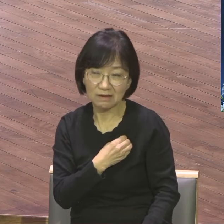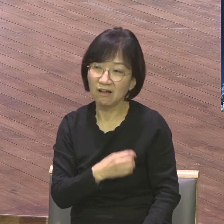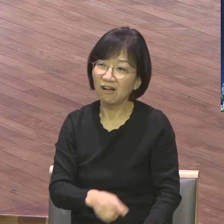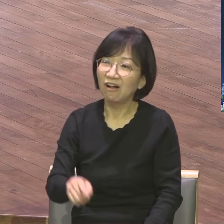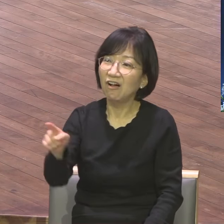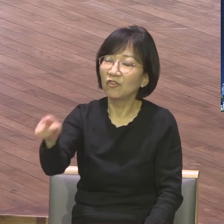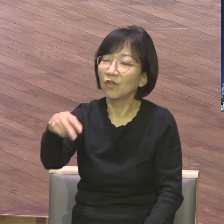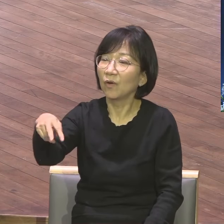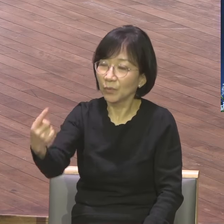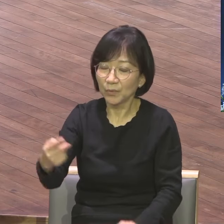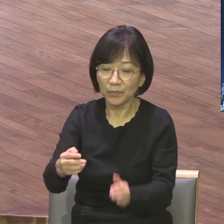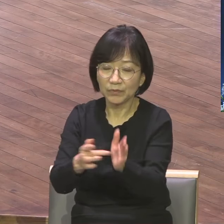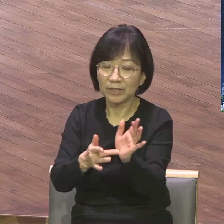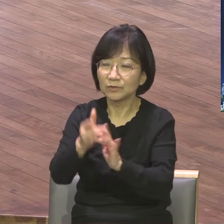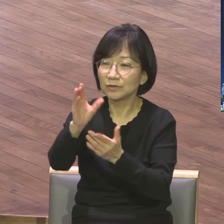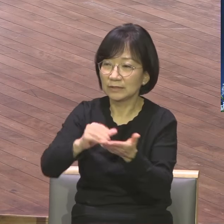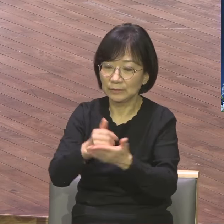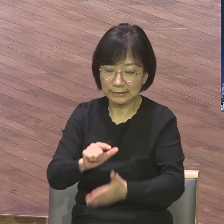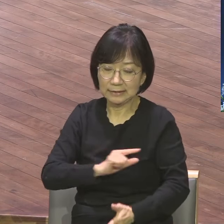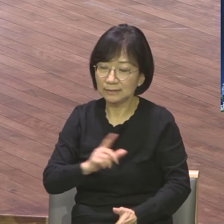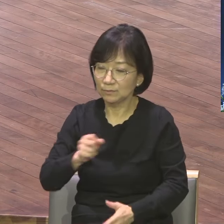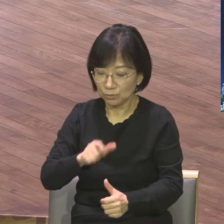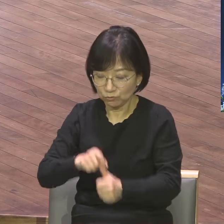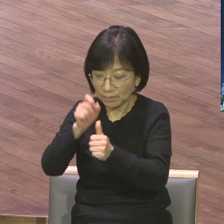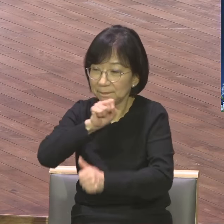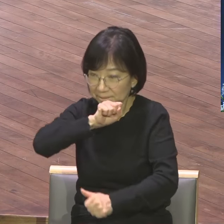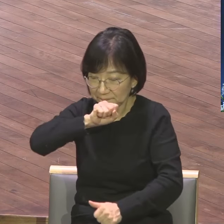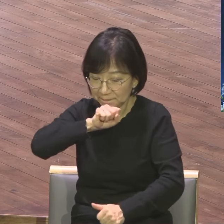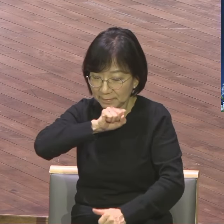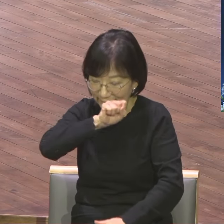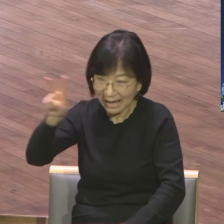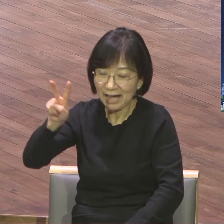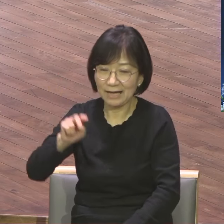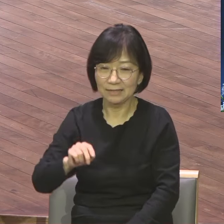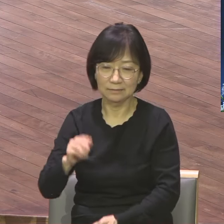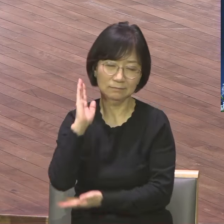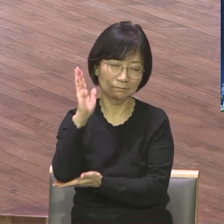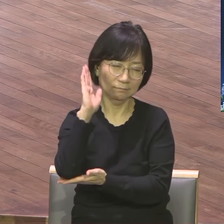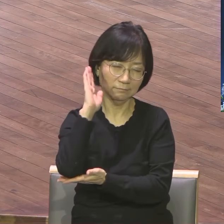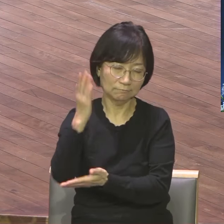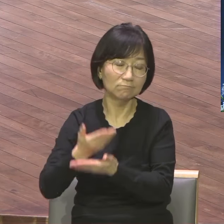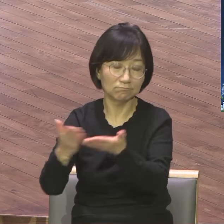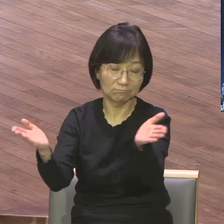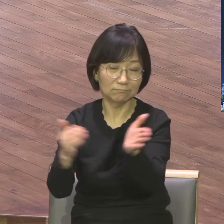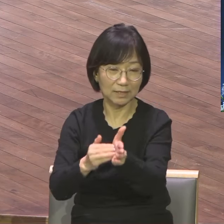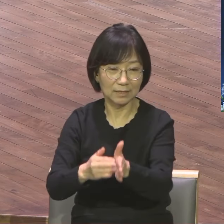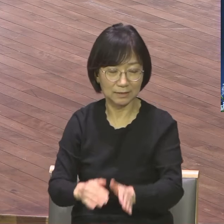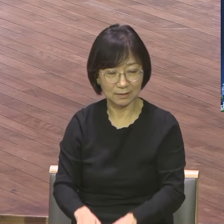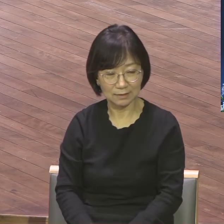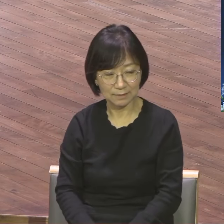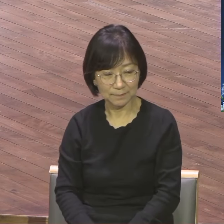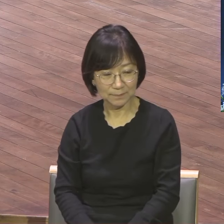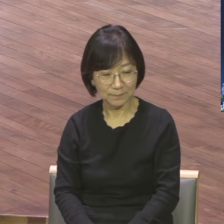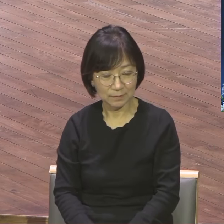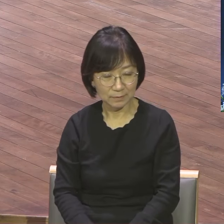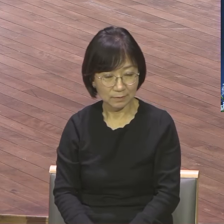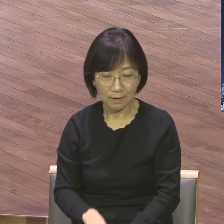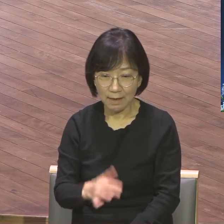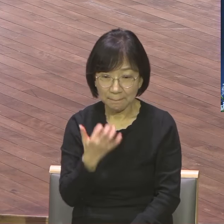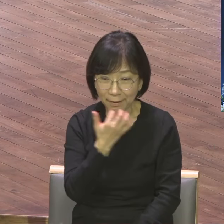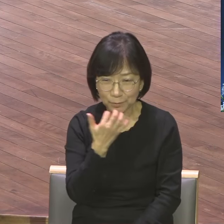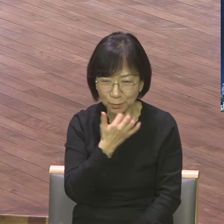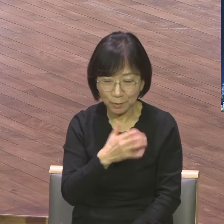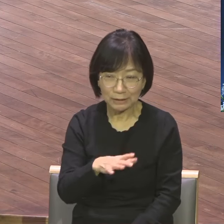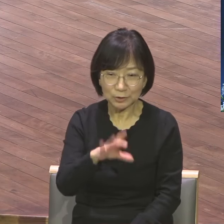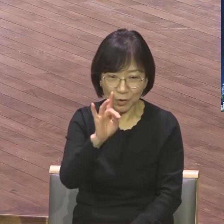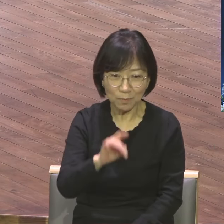그게 죄인의 모습입니까? 이건 전도자의 모습이에요. 누가 베드로를 이렇게 만들었습니까? 노력해서